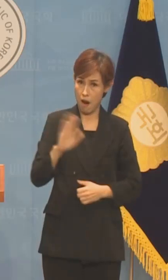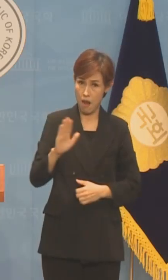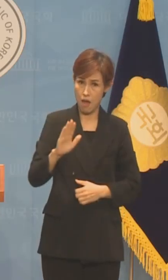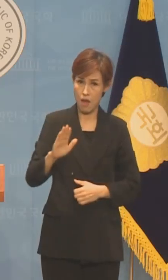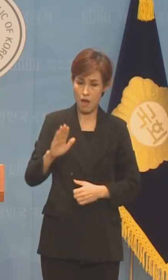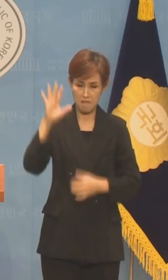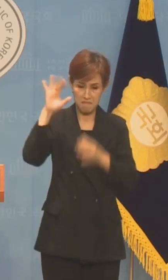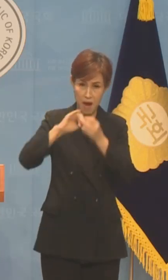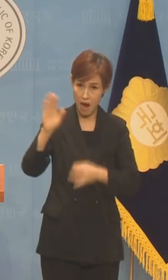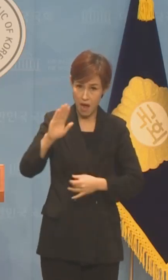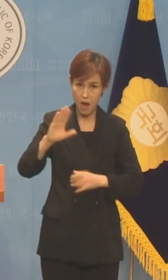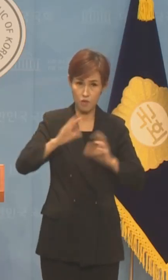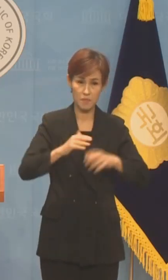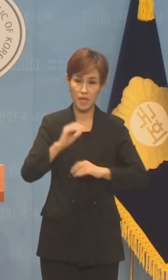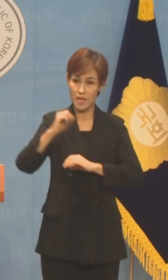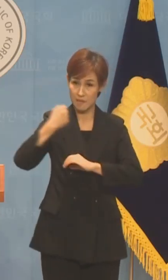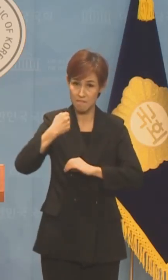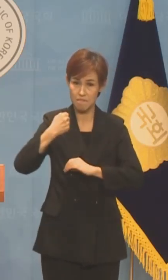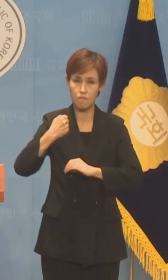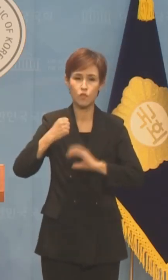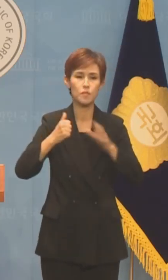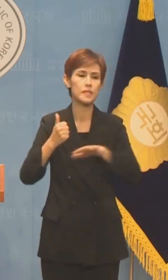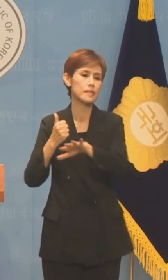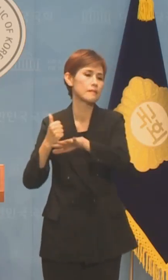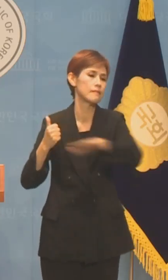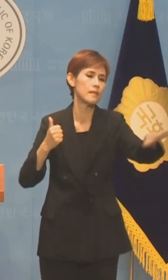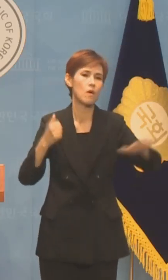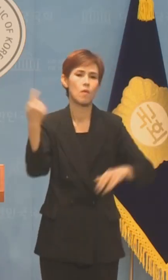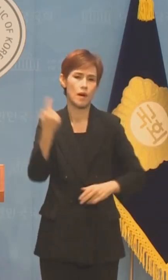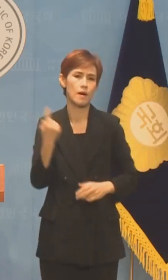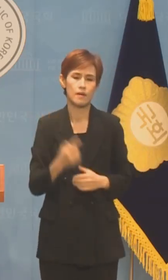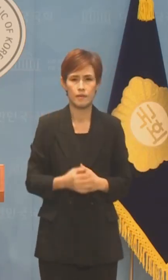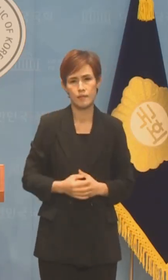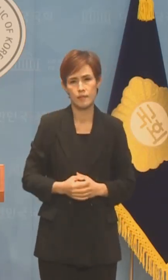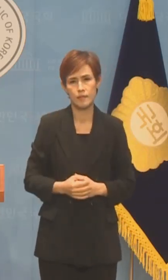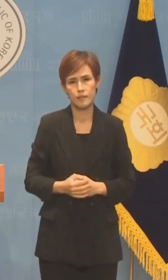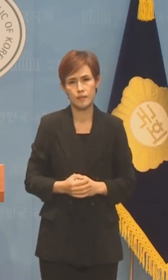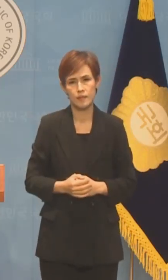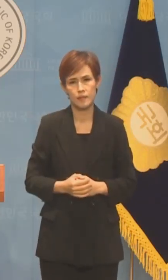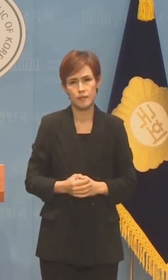국민의힘은 국민들로부터 버림받을 겁니다.